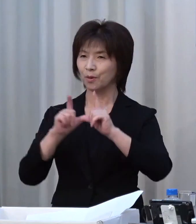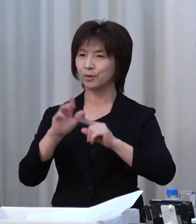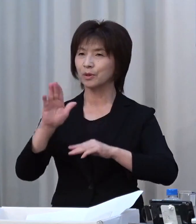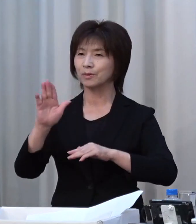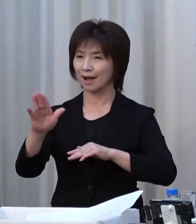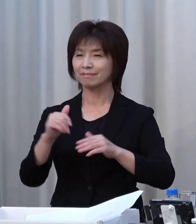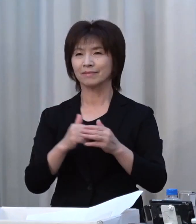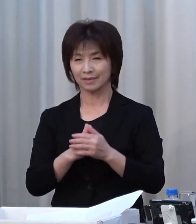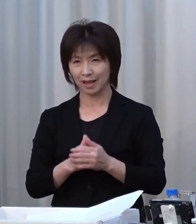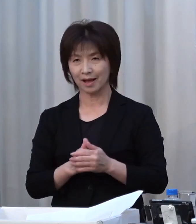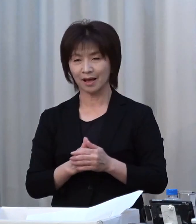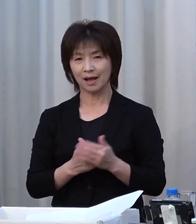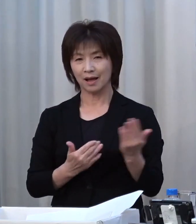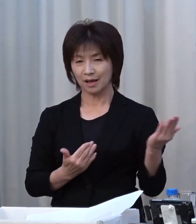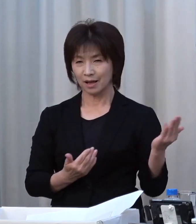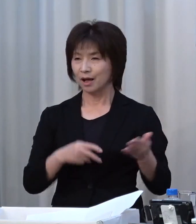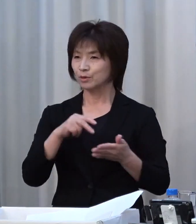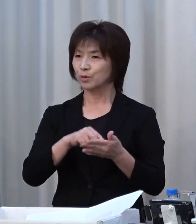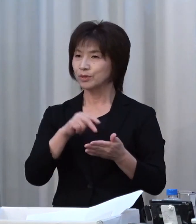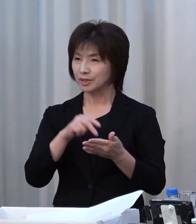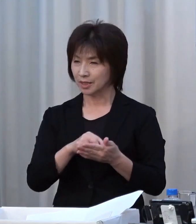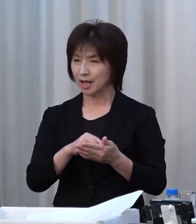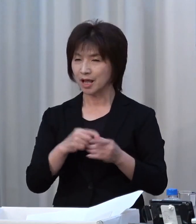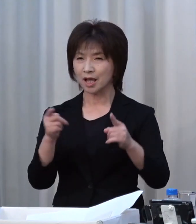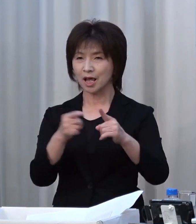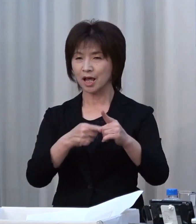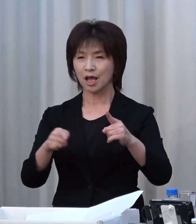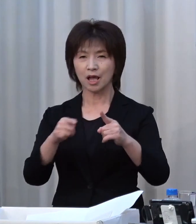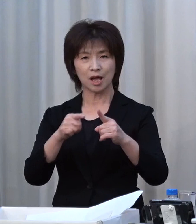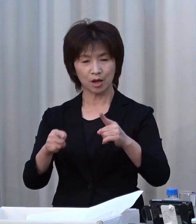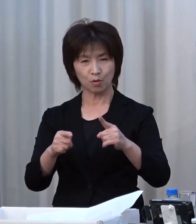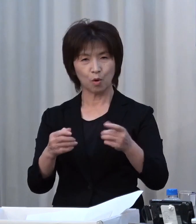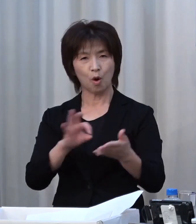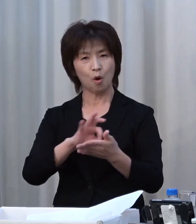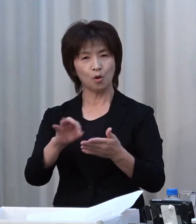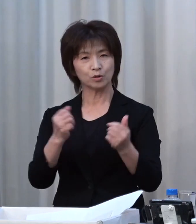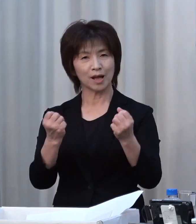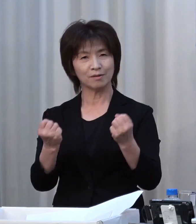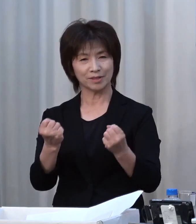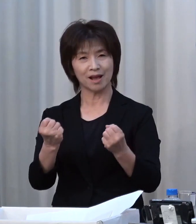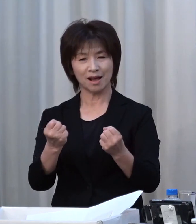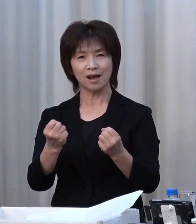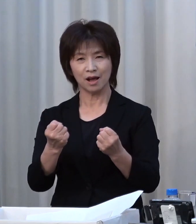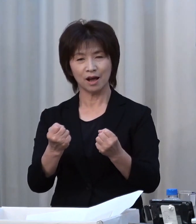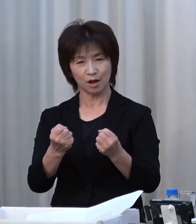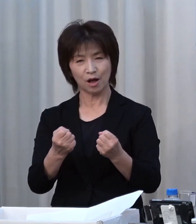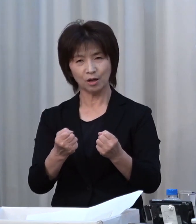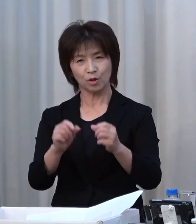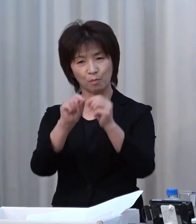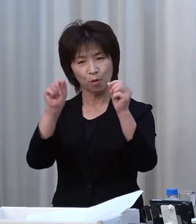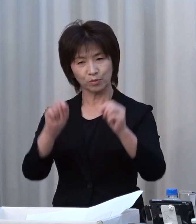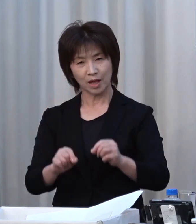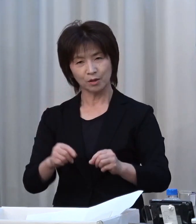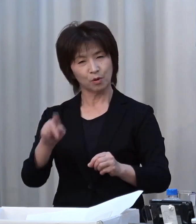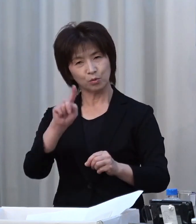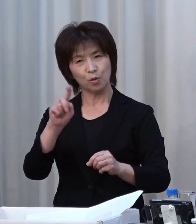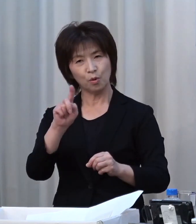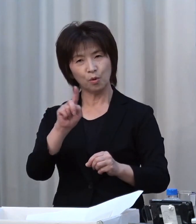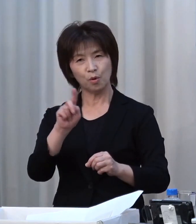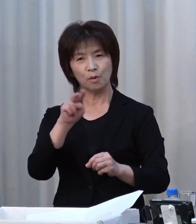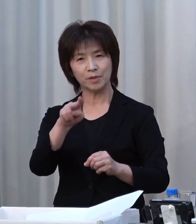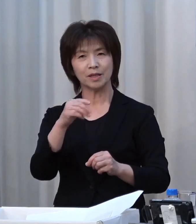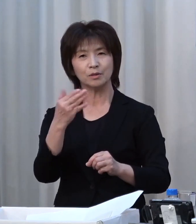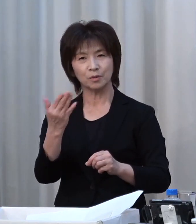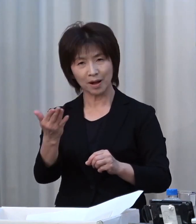ども、知事として、この公用車、この一連の問題をですね、どういうふうに見ているかというのと、